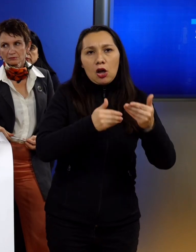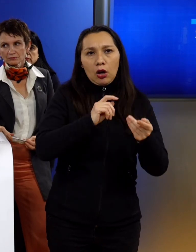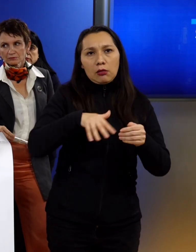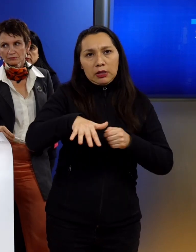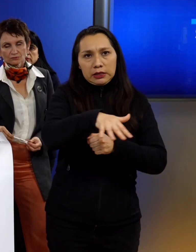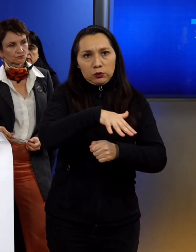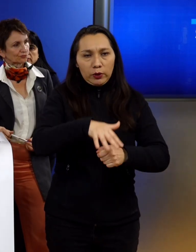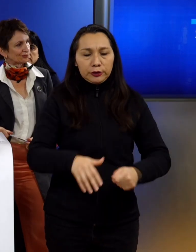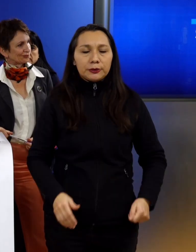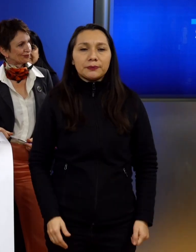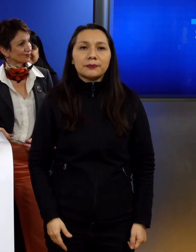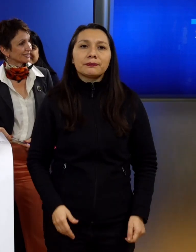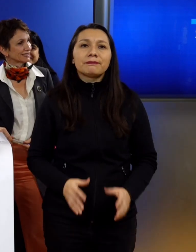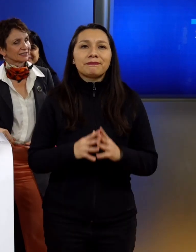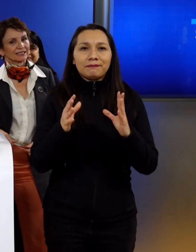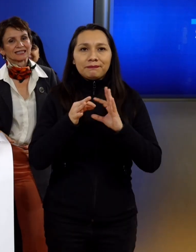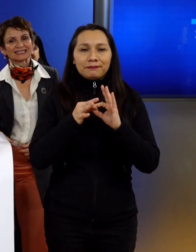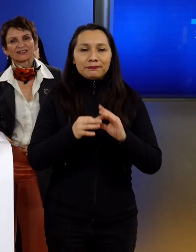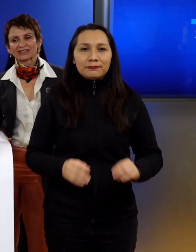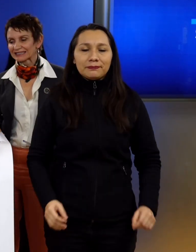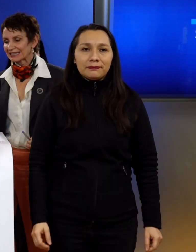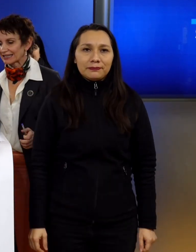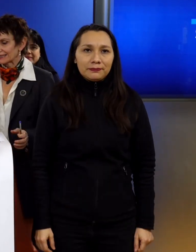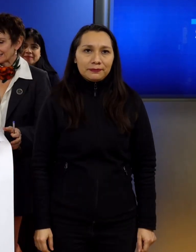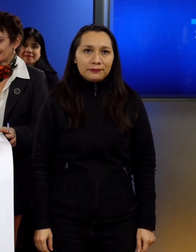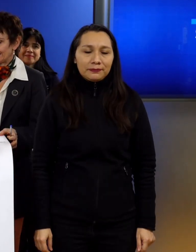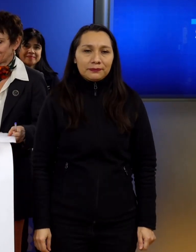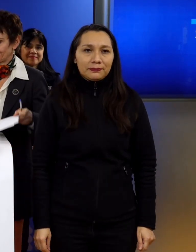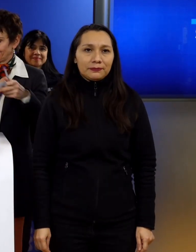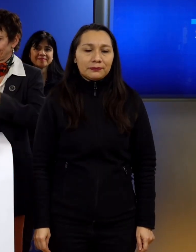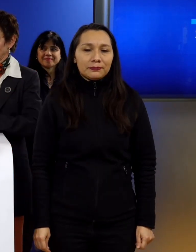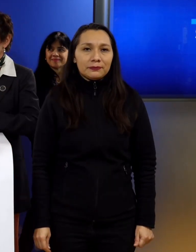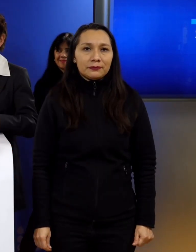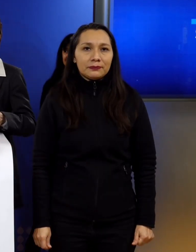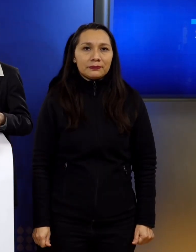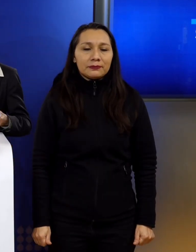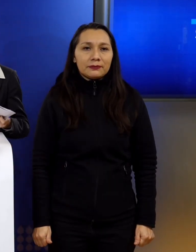situación. Muchas gracias. Gracias, buenas tardes.